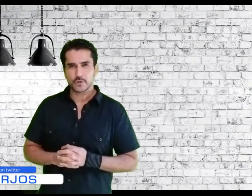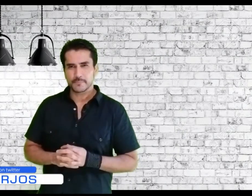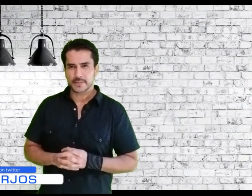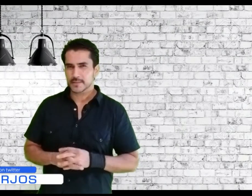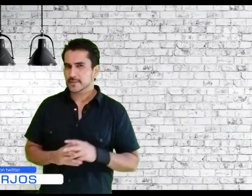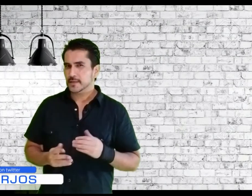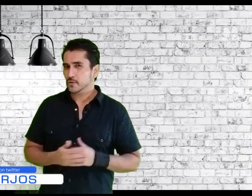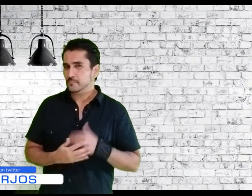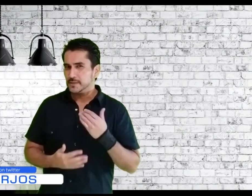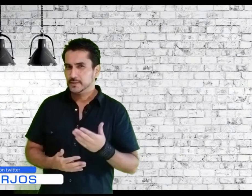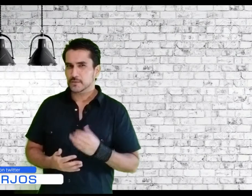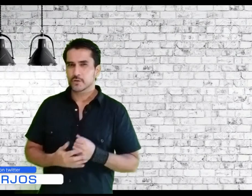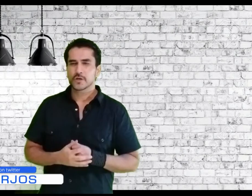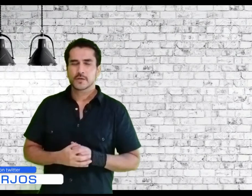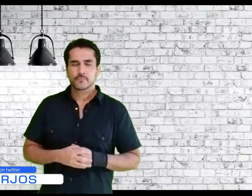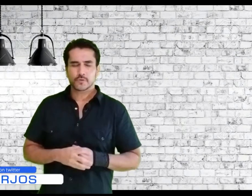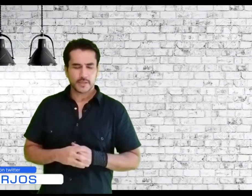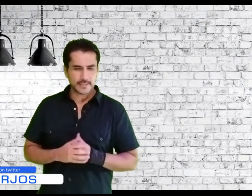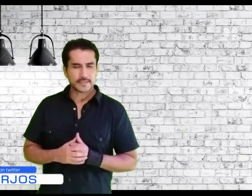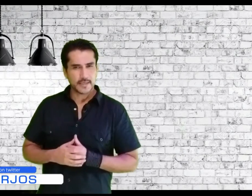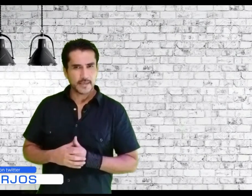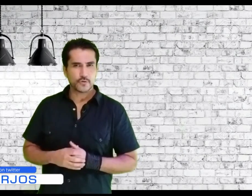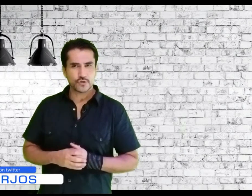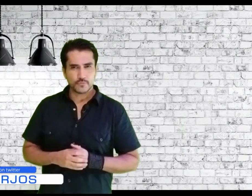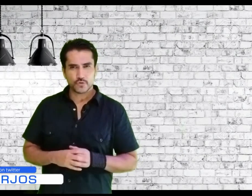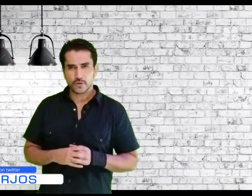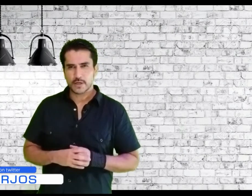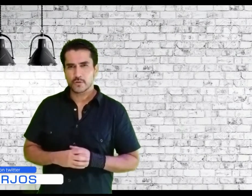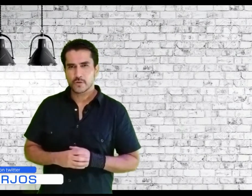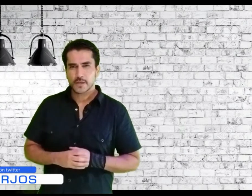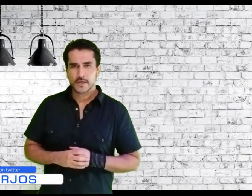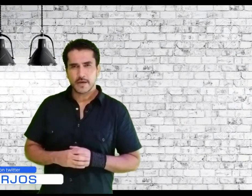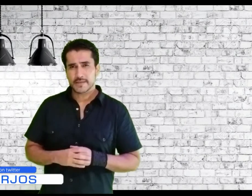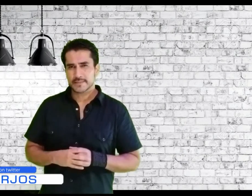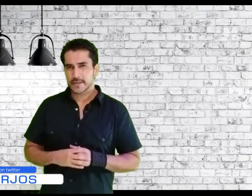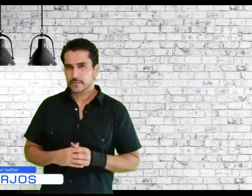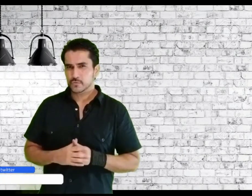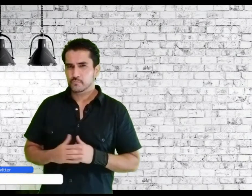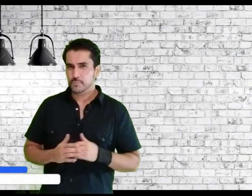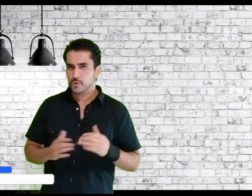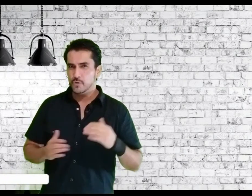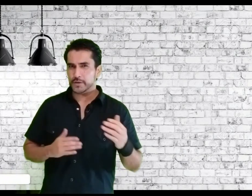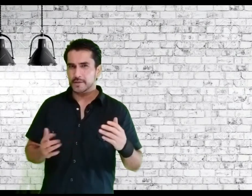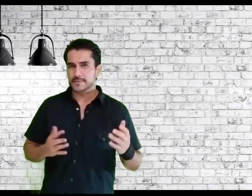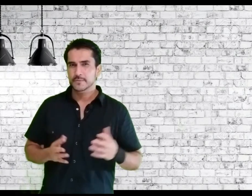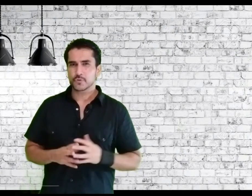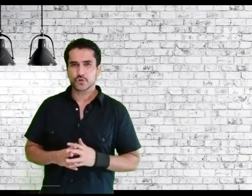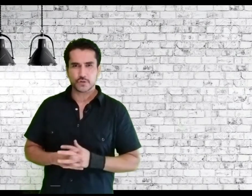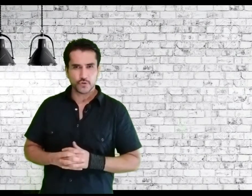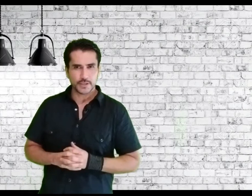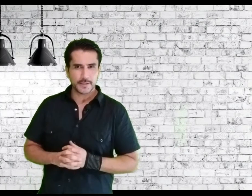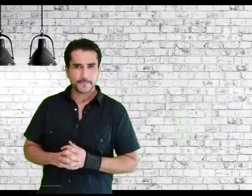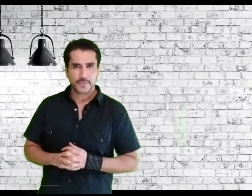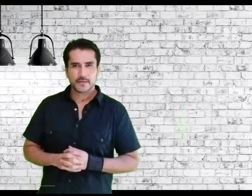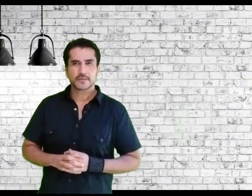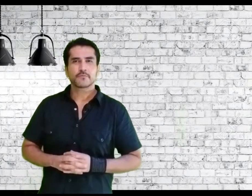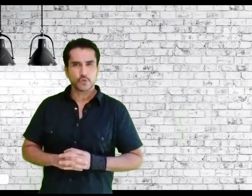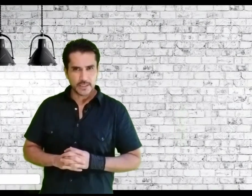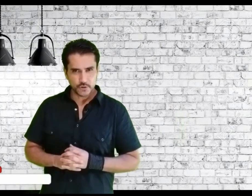la paciencia de compartirlo, porque gracias a ellos hemos logrado avanzar un poco en este proceso de divulgación